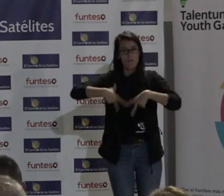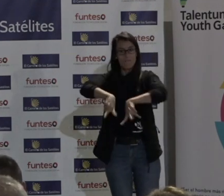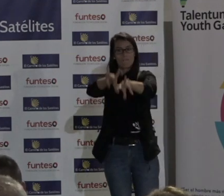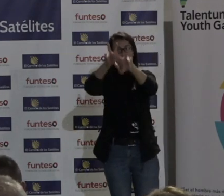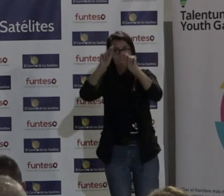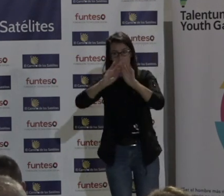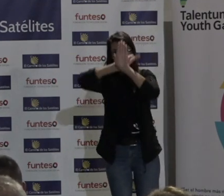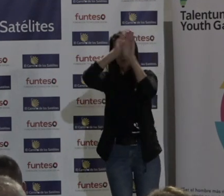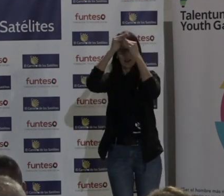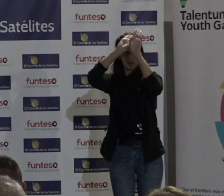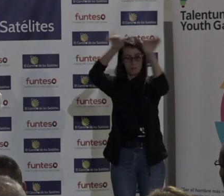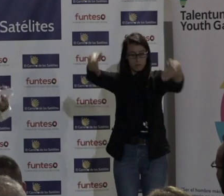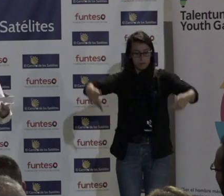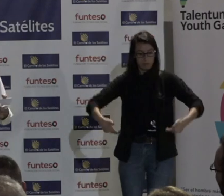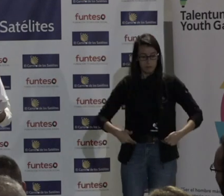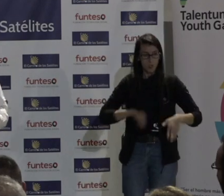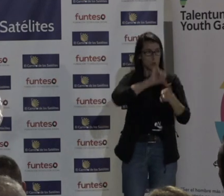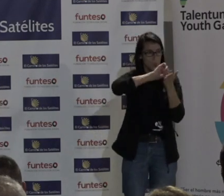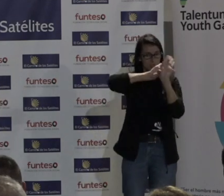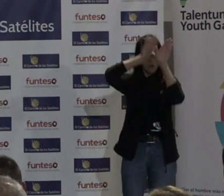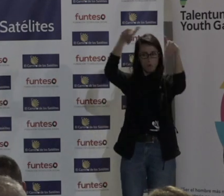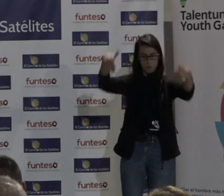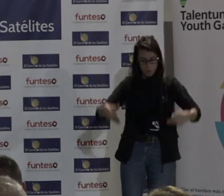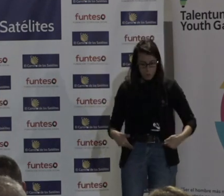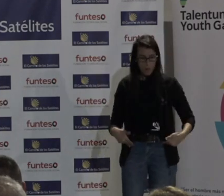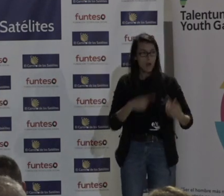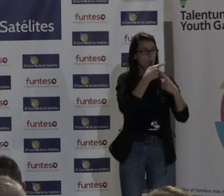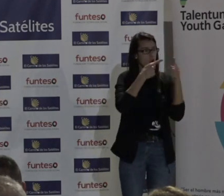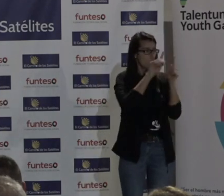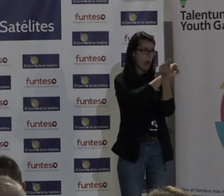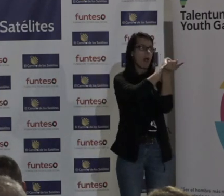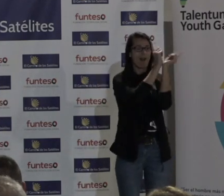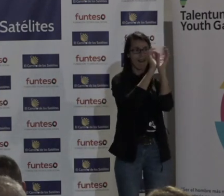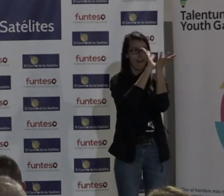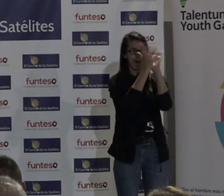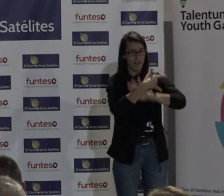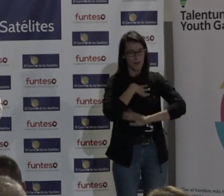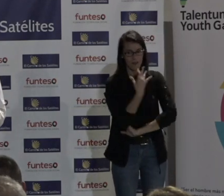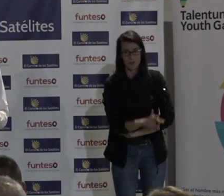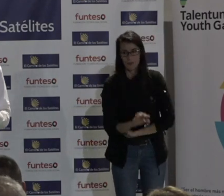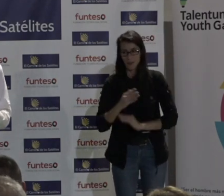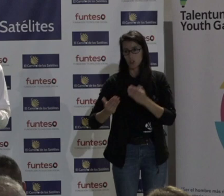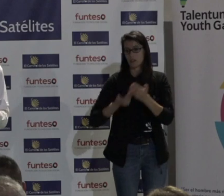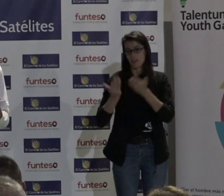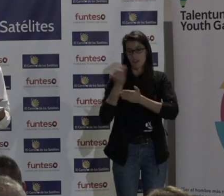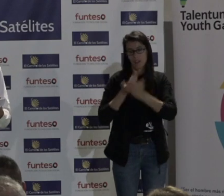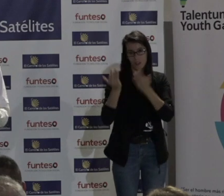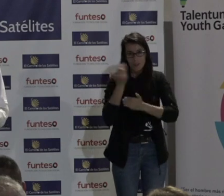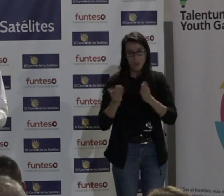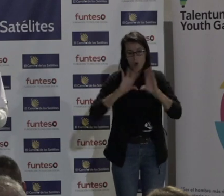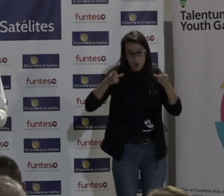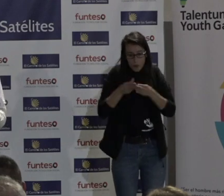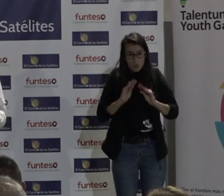su comunidad, cuando vuelvan a su ciudad, poder cambiar las cosas, hacer que cada día sea mejor para